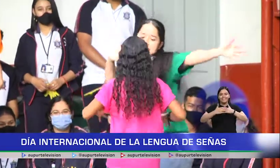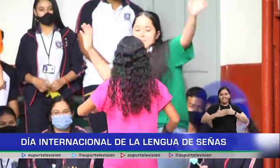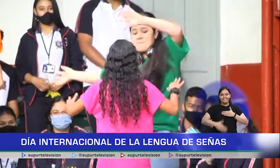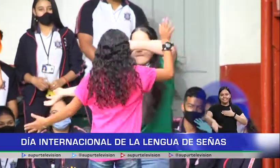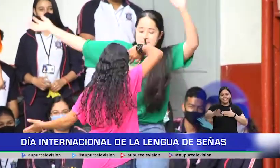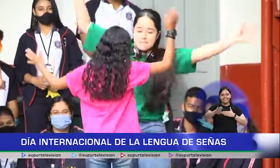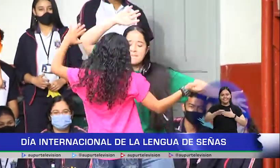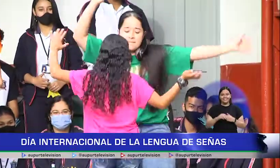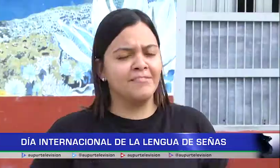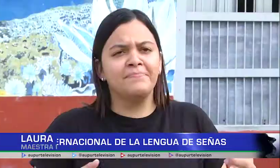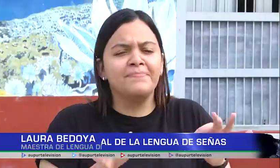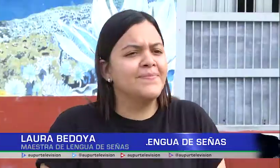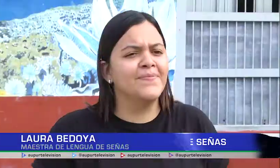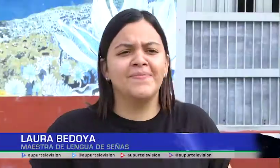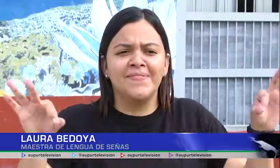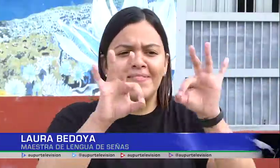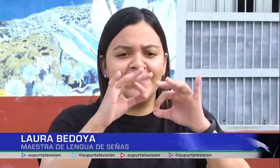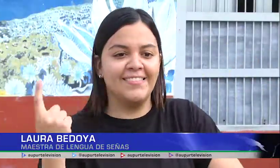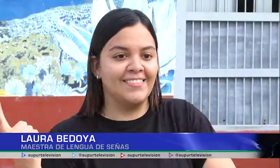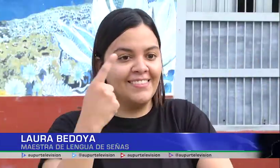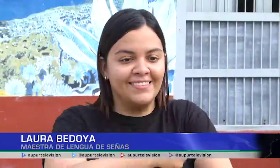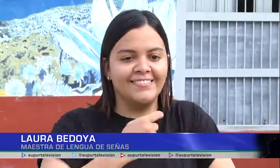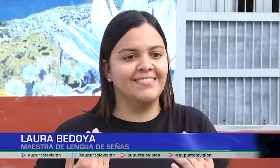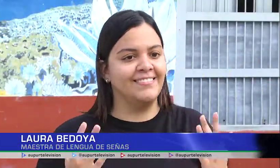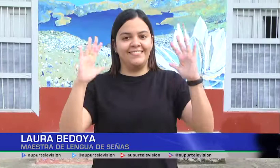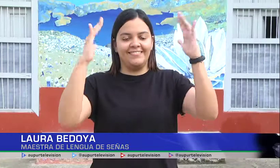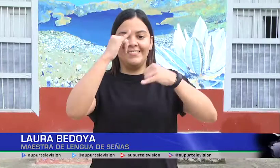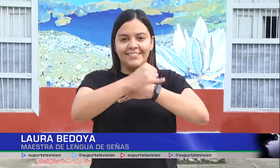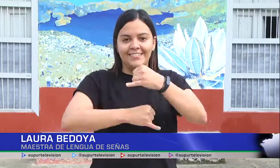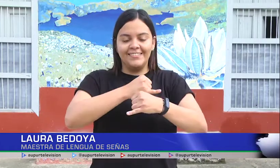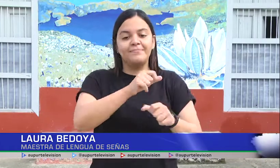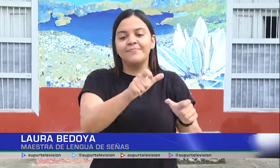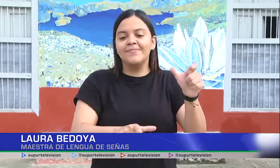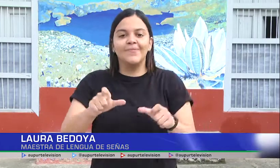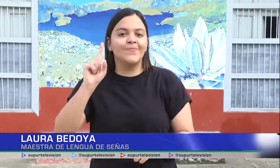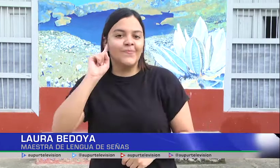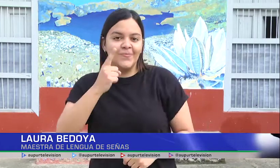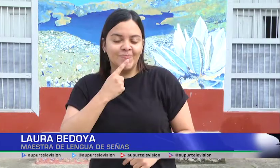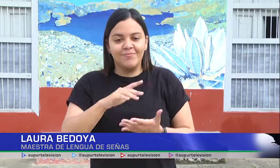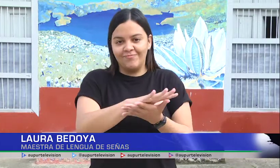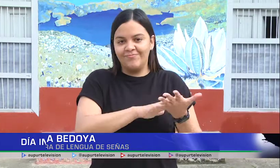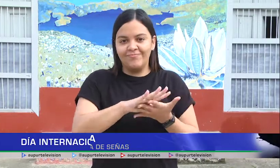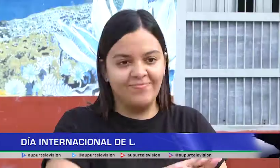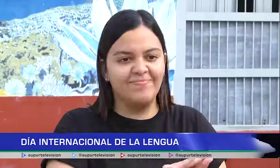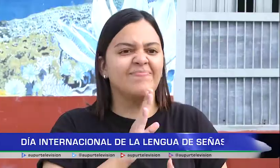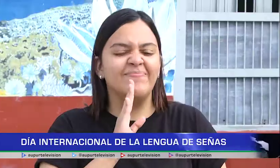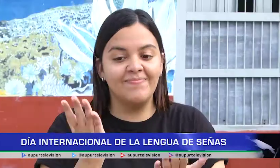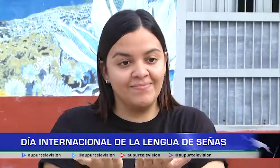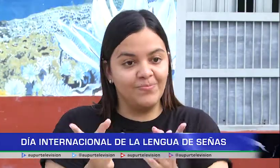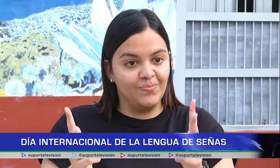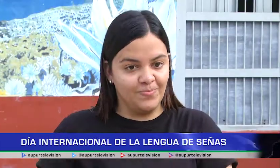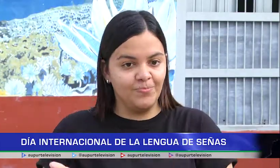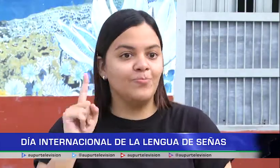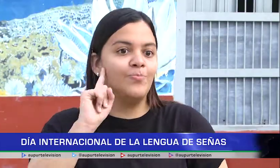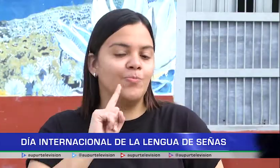escenarios de la vida. Es muy importante celebrar el Día Internacional de la Lengua de Señas de las Personas